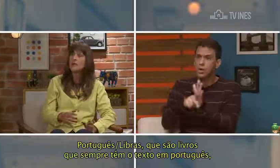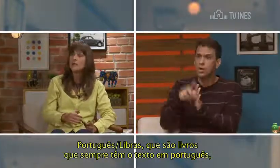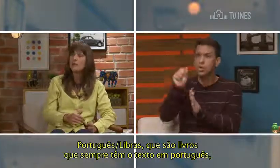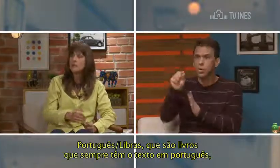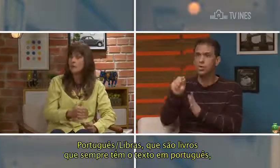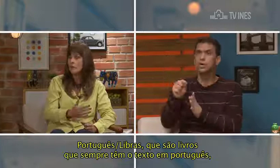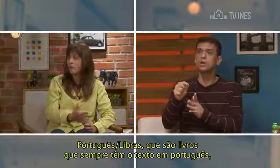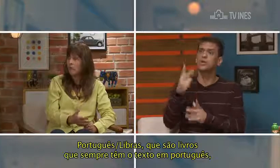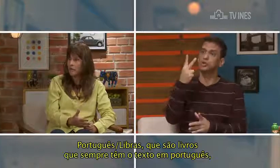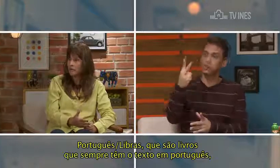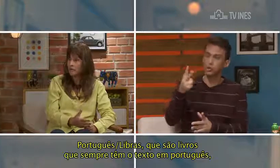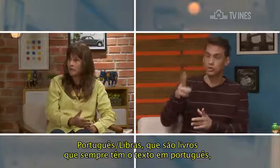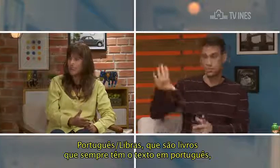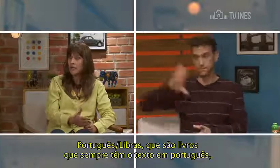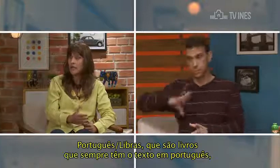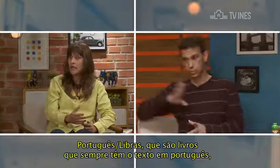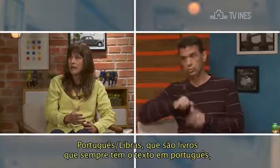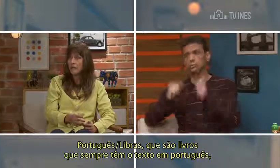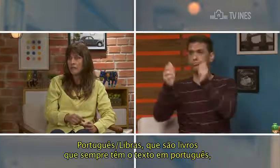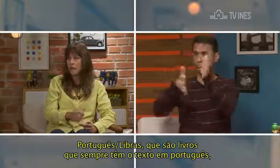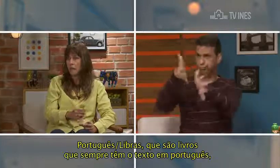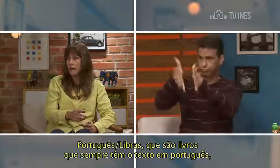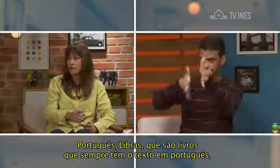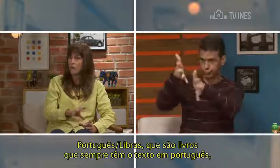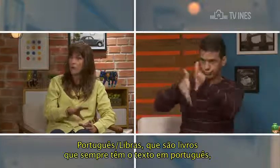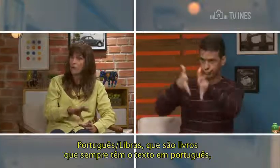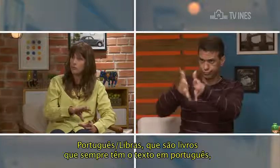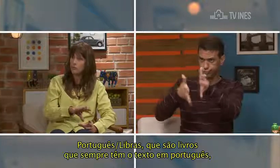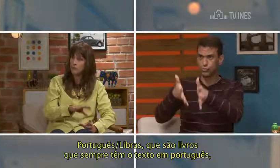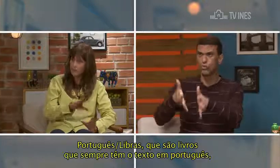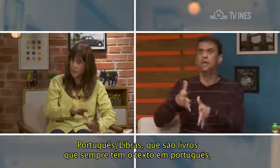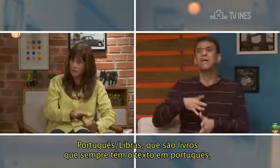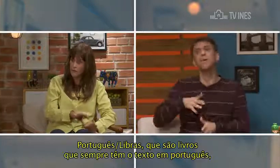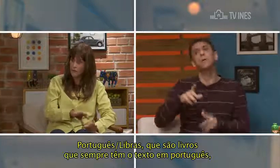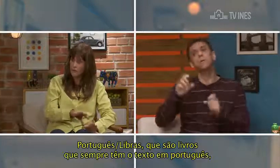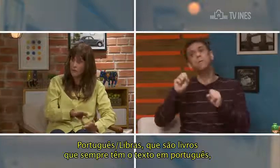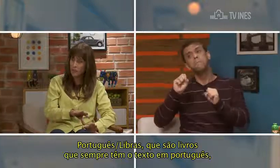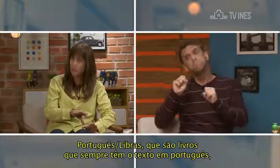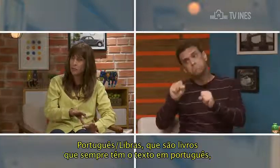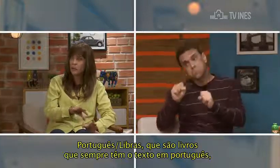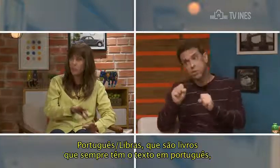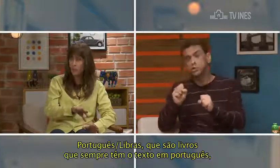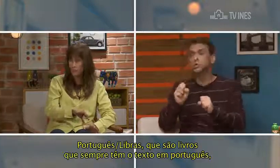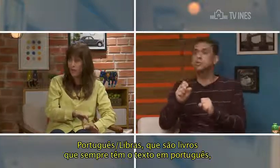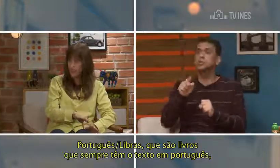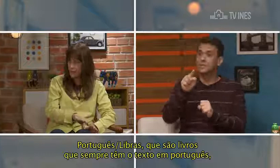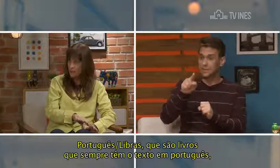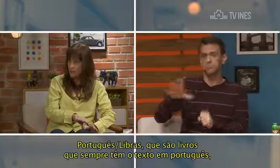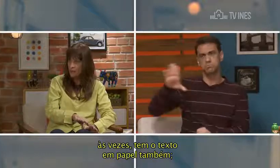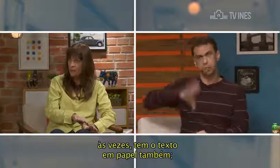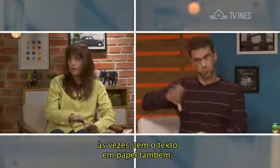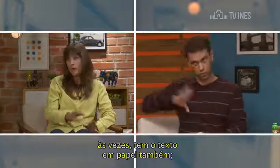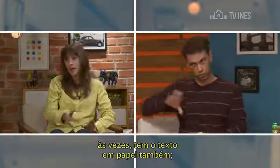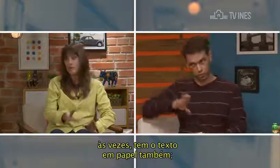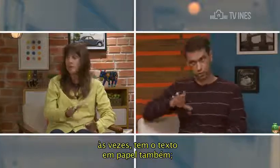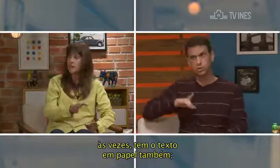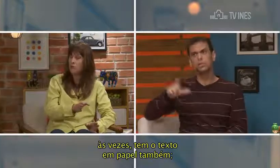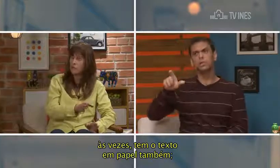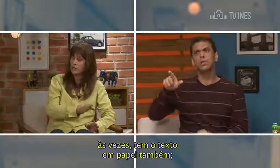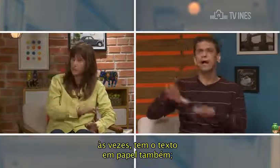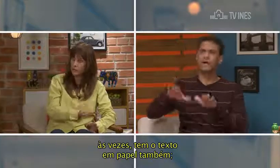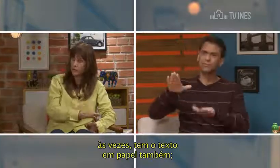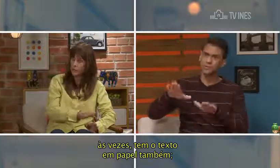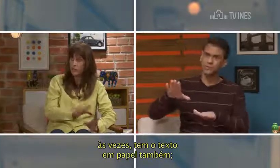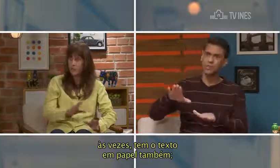português-libras, que são livros em formato ou sempre tem o texto em português, às vezes